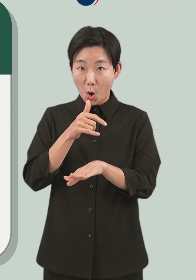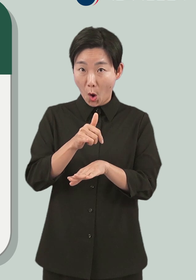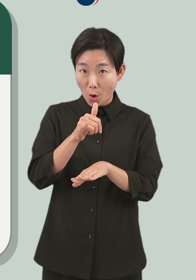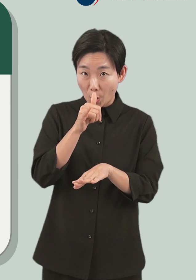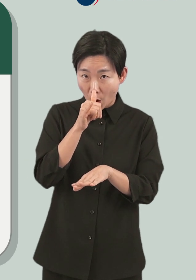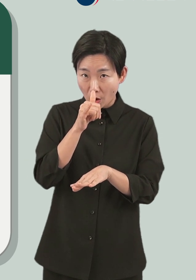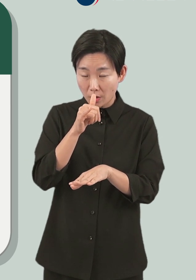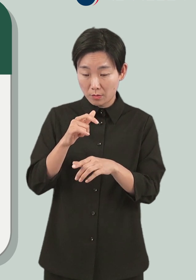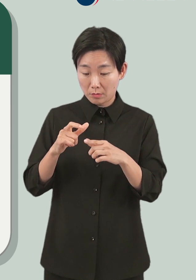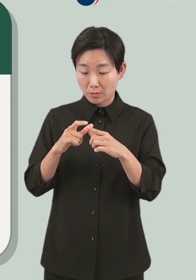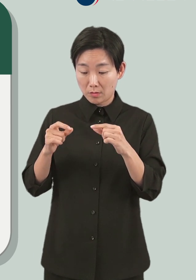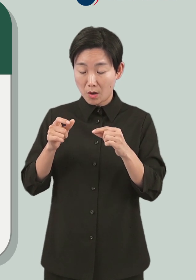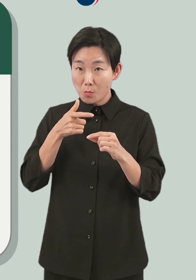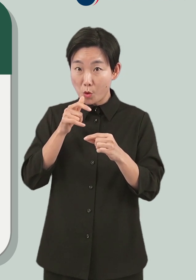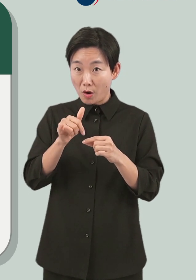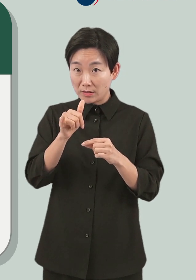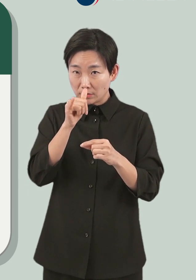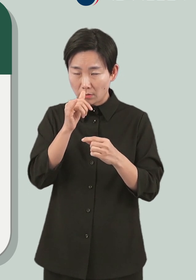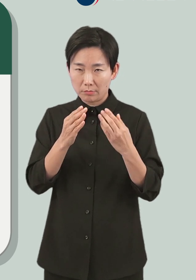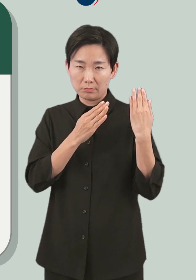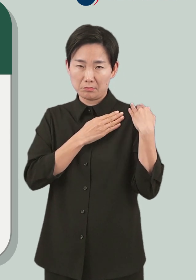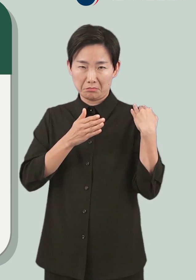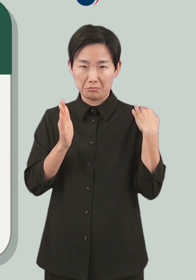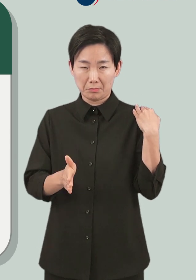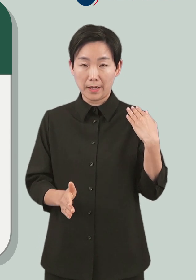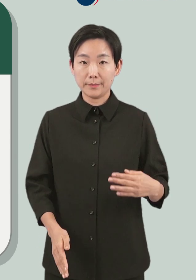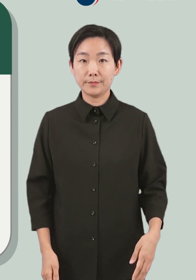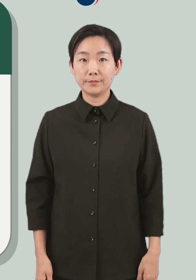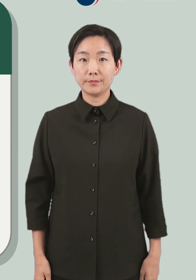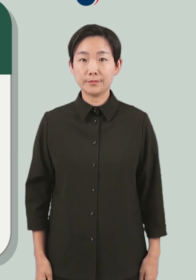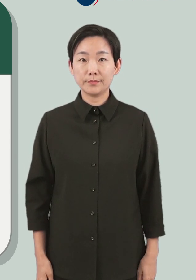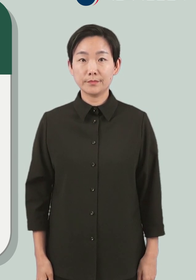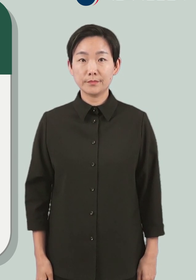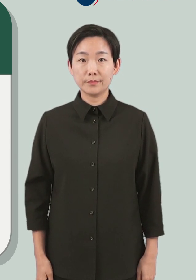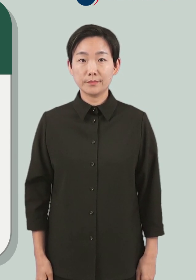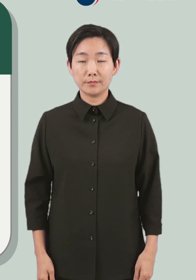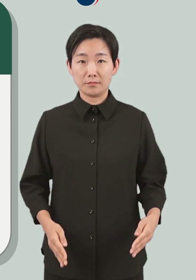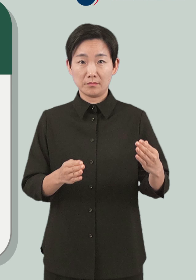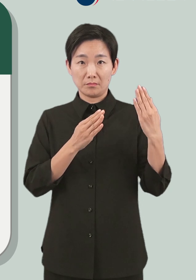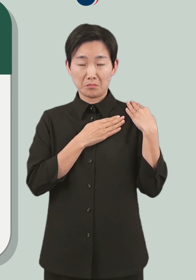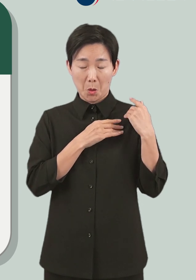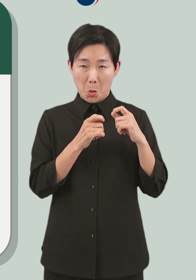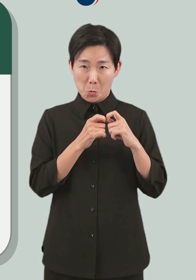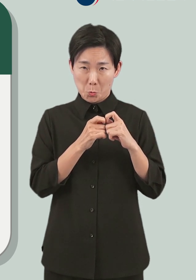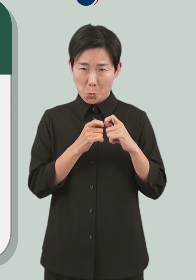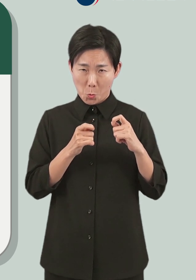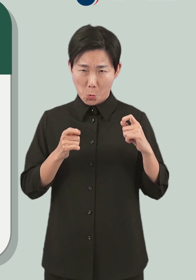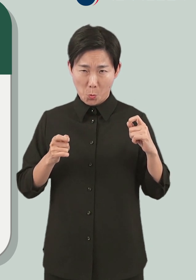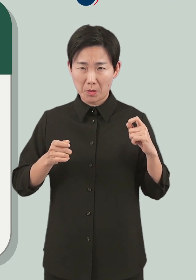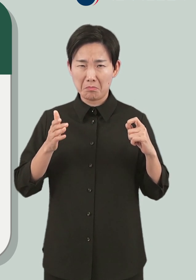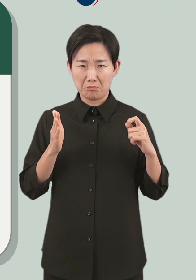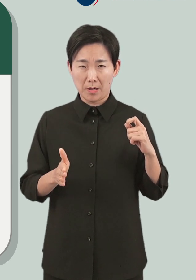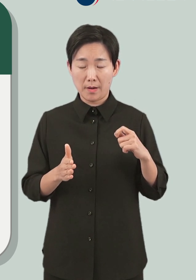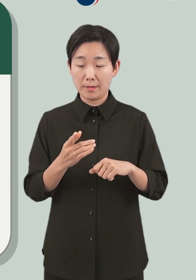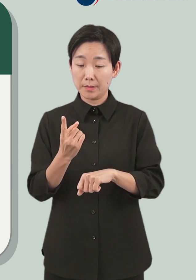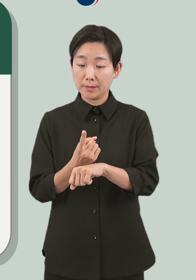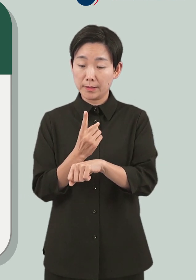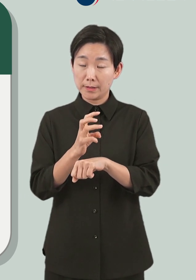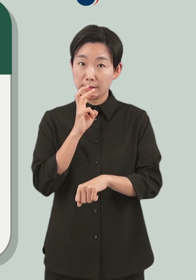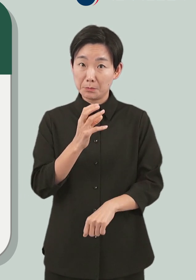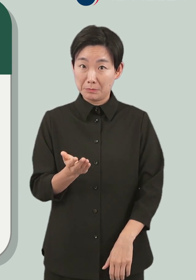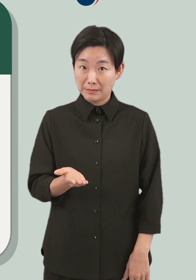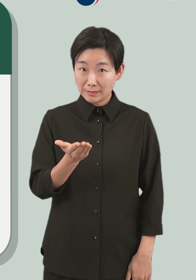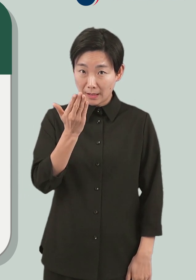권합니다. 젖은 손으로 부착하거나 젖은 패드를 착용하지 않아야 합니다. 오랜 시간 한 부위에만 사용하지 않아야